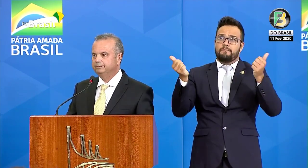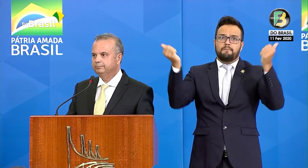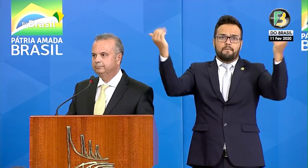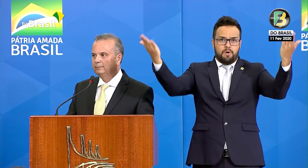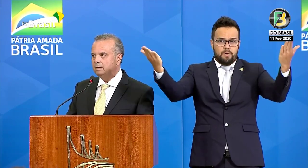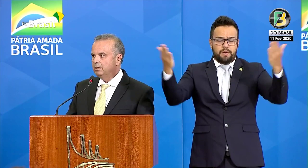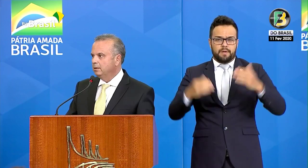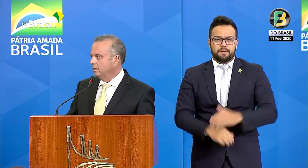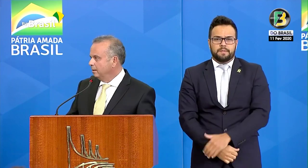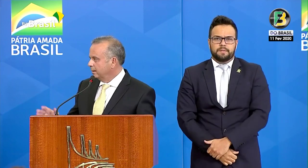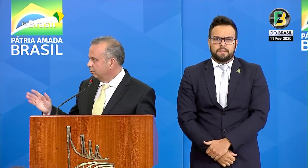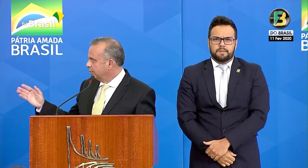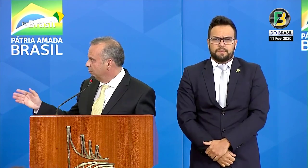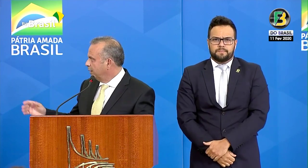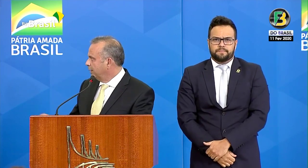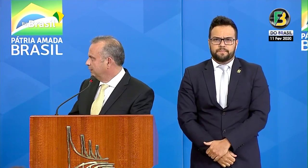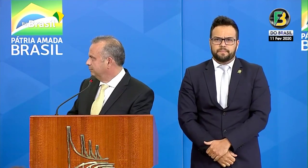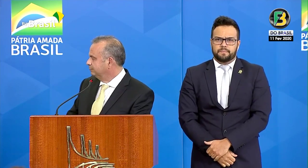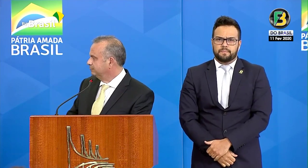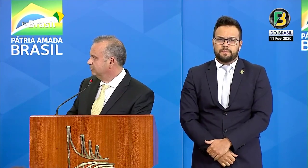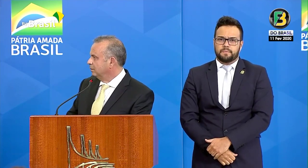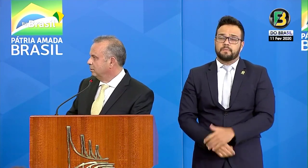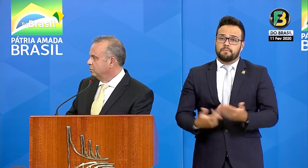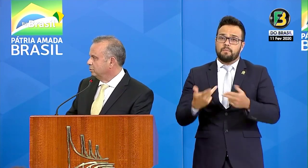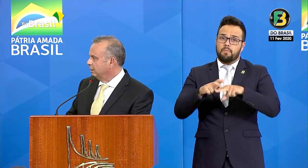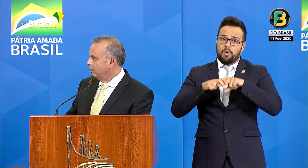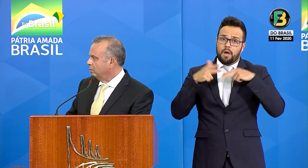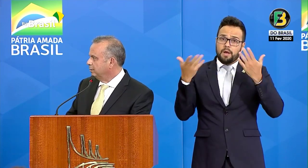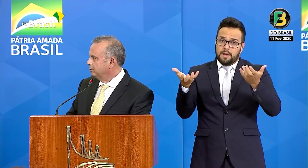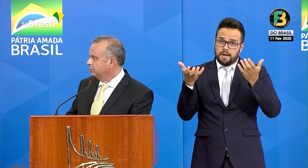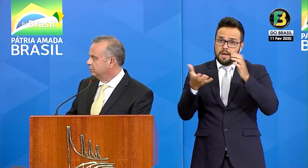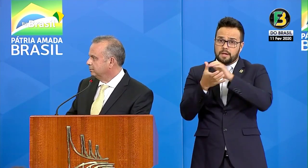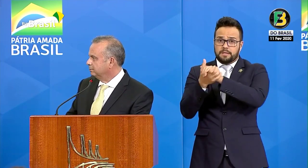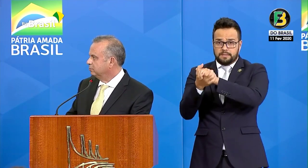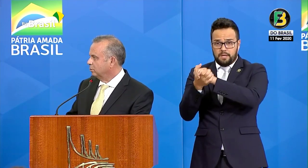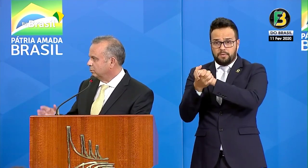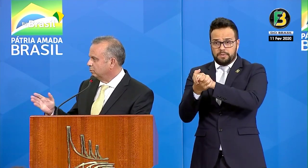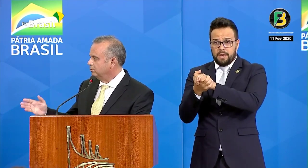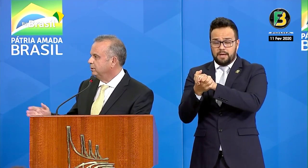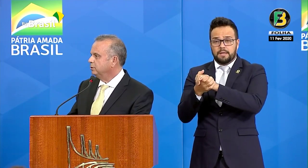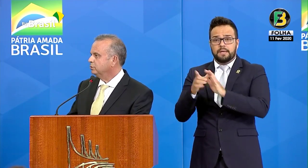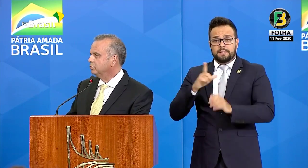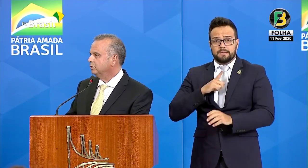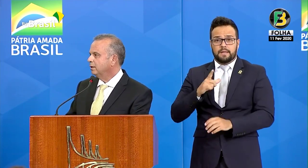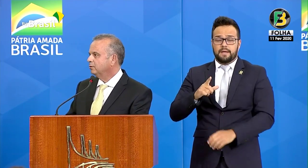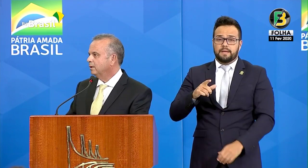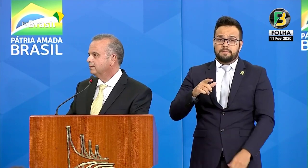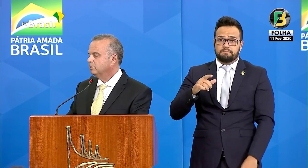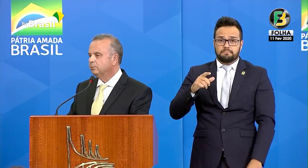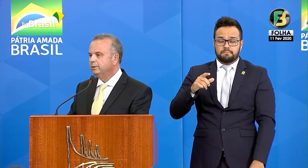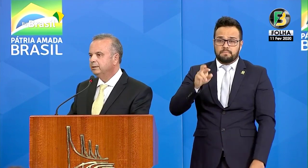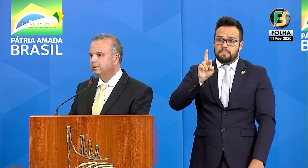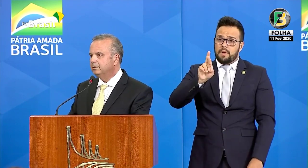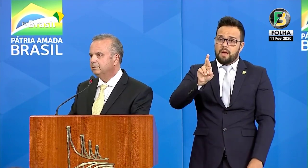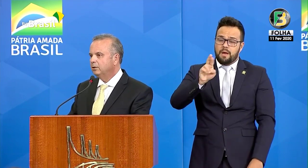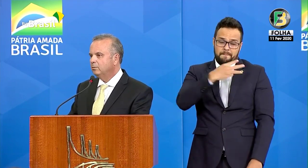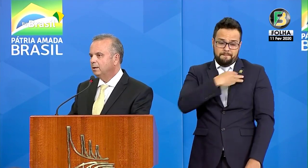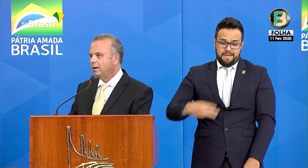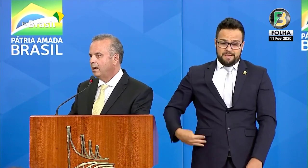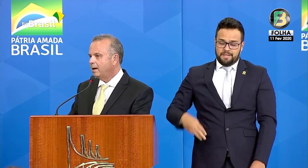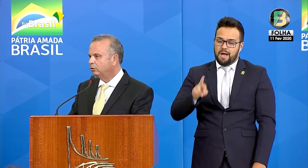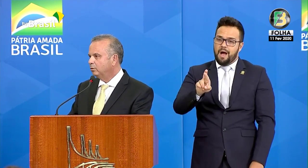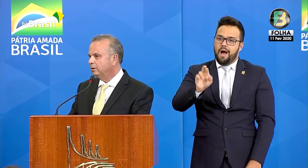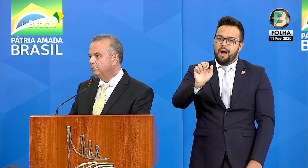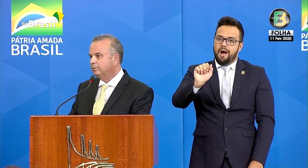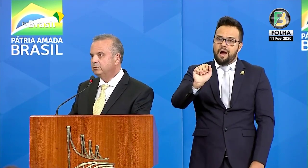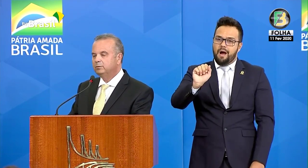momento. Quero saudar o general Ramos, nosso ministro de articulação política, que tem